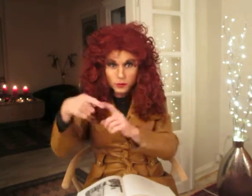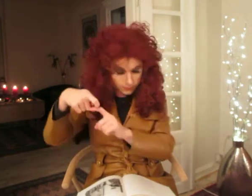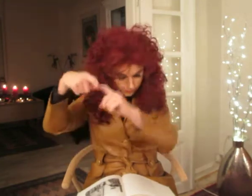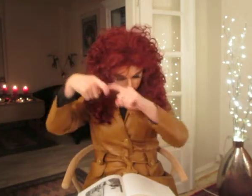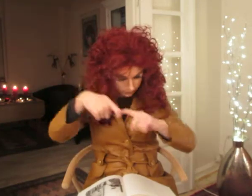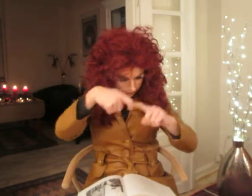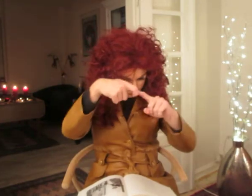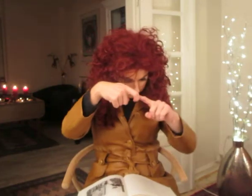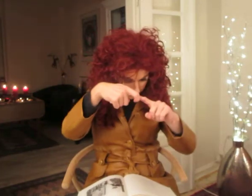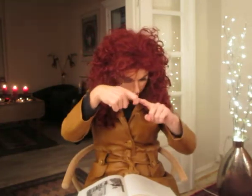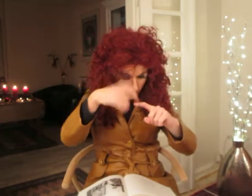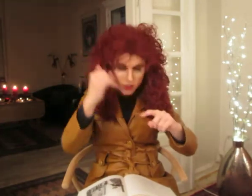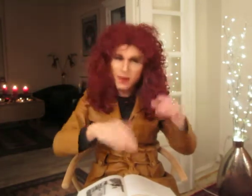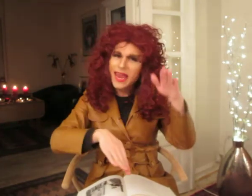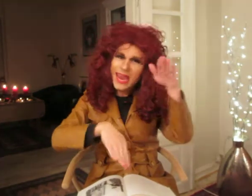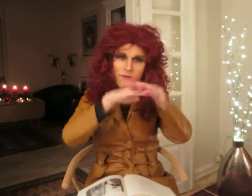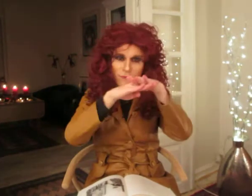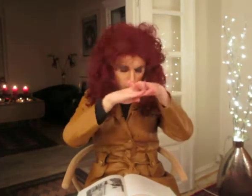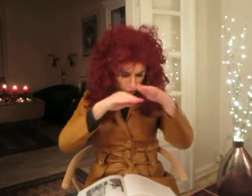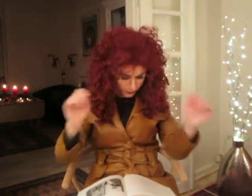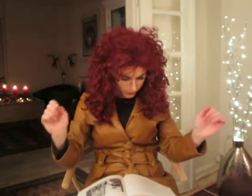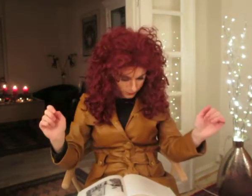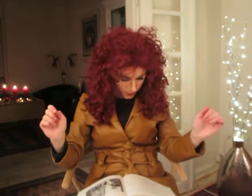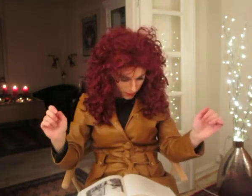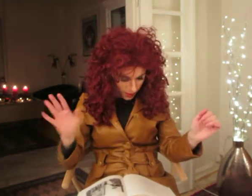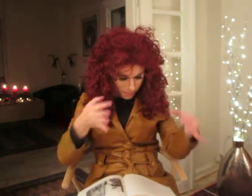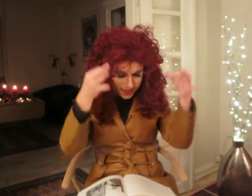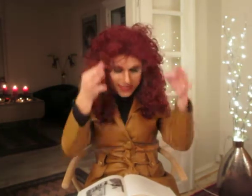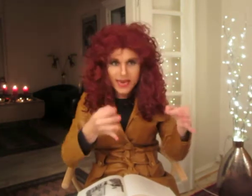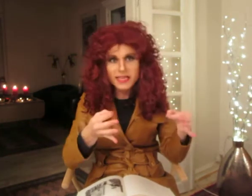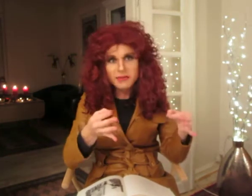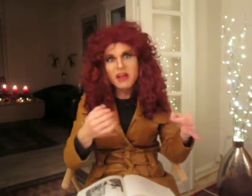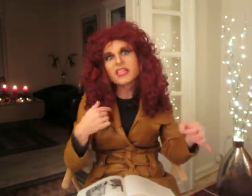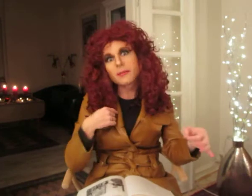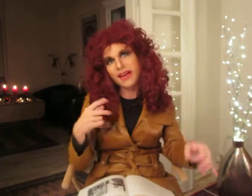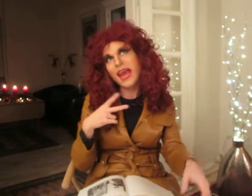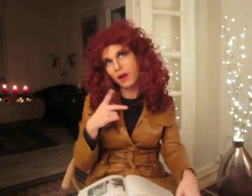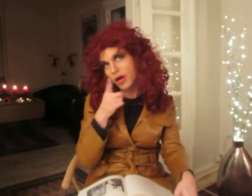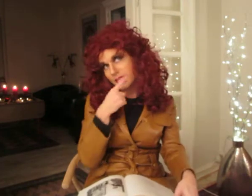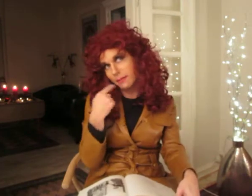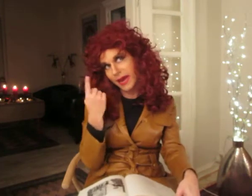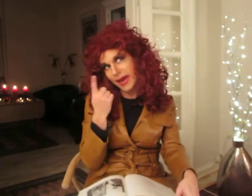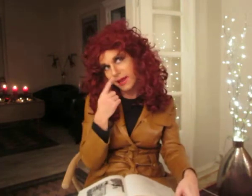Som er helt fuld! Med ting! Som er galt nok at smage!